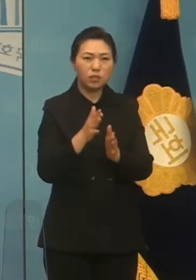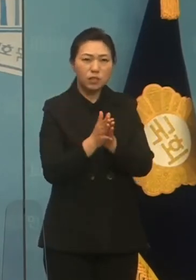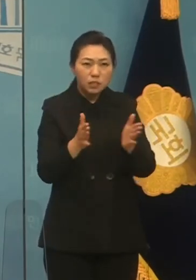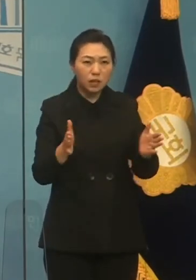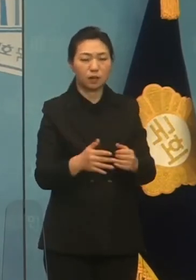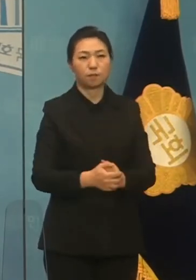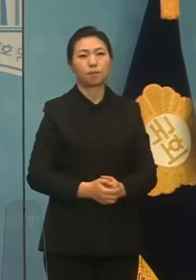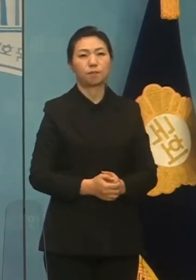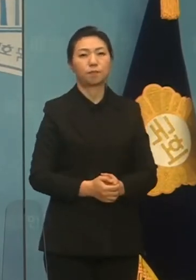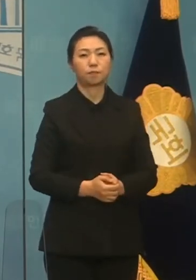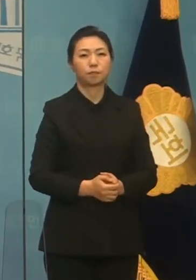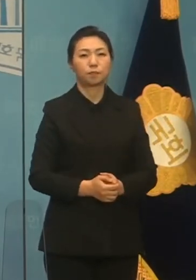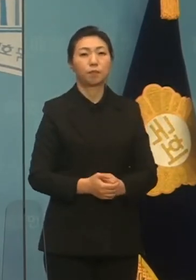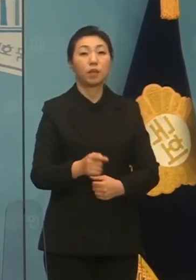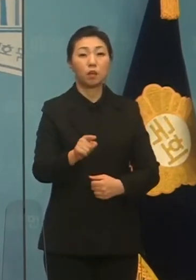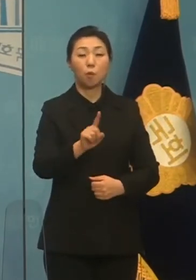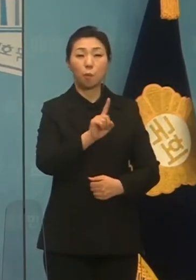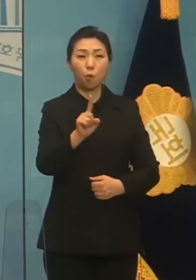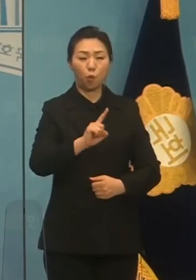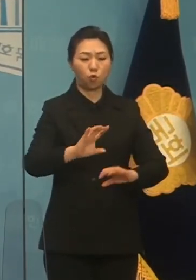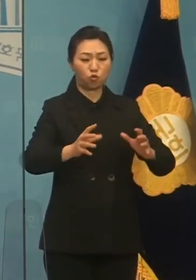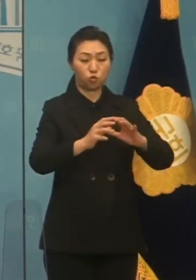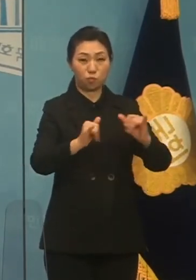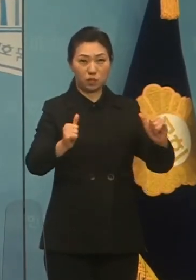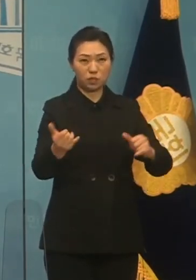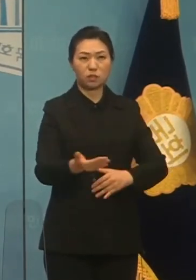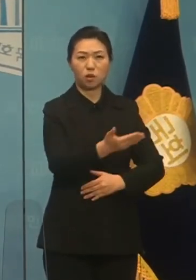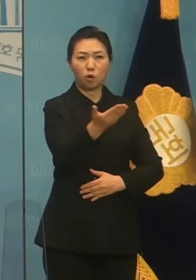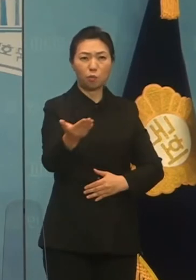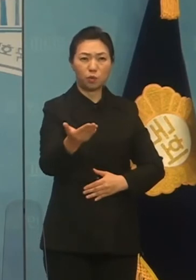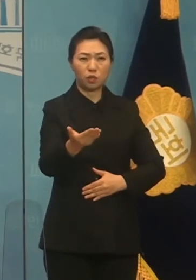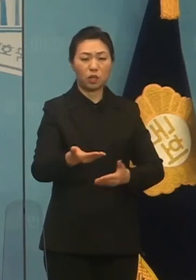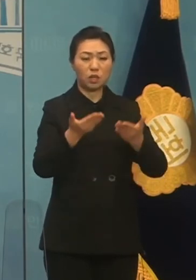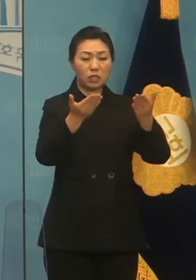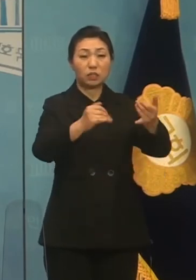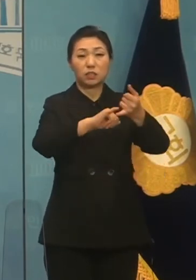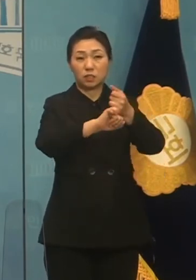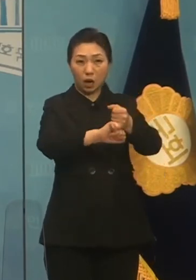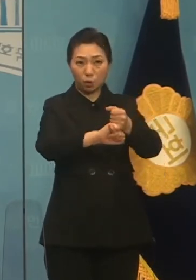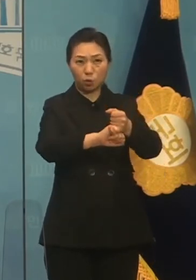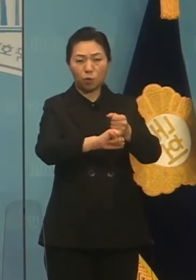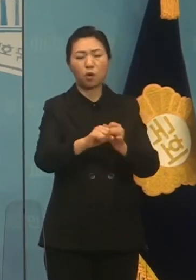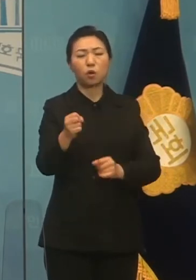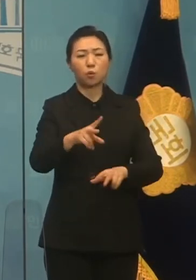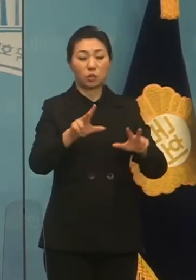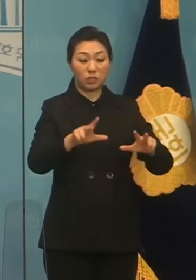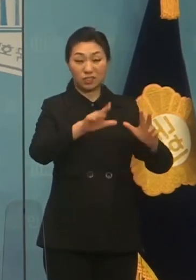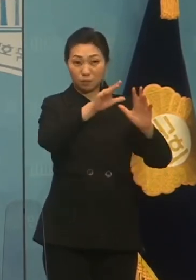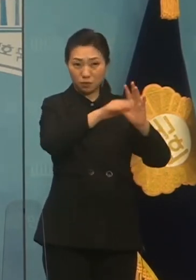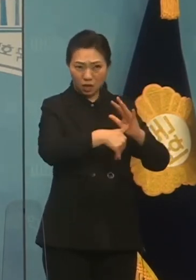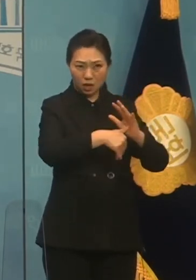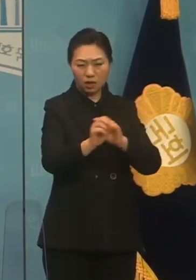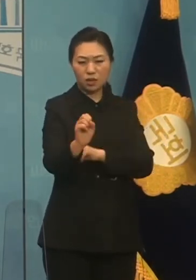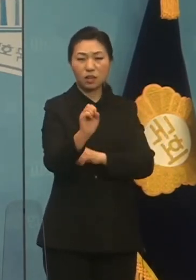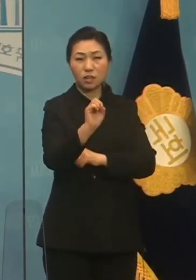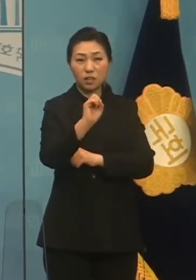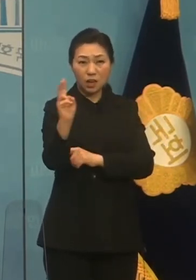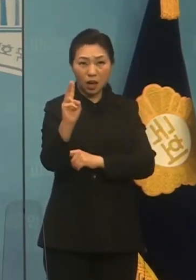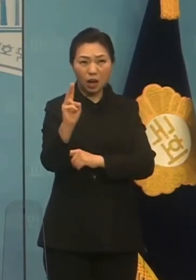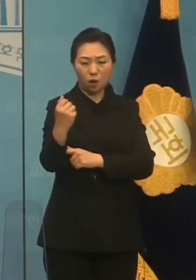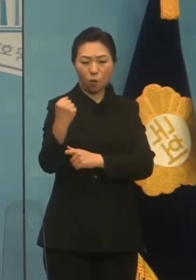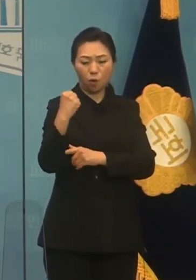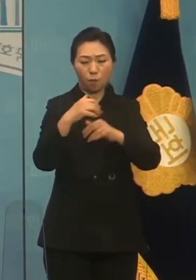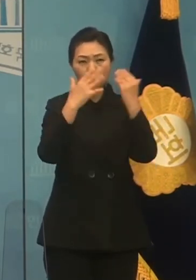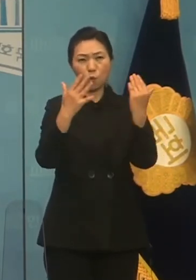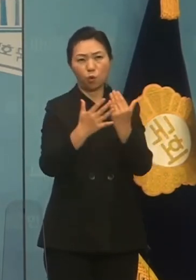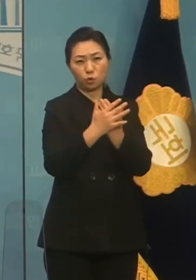이것은 제가 국민께 드리는 약속이기도 하지만 시대가 야권 전체에 내리는 명령이라고